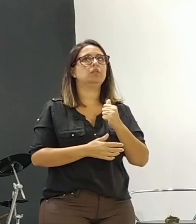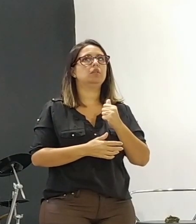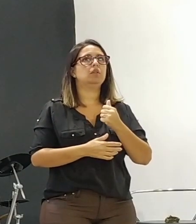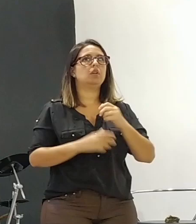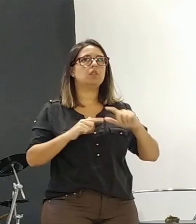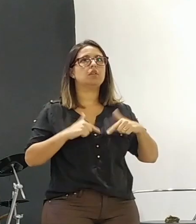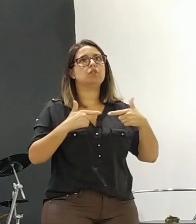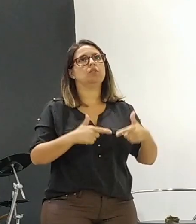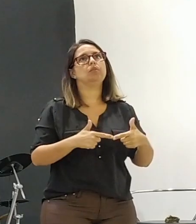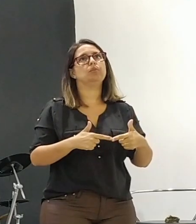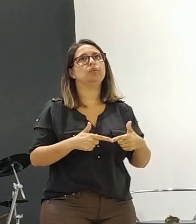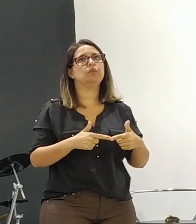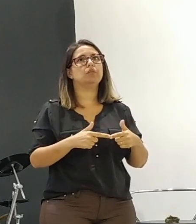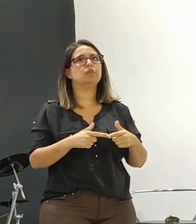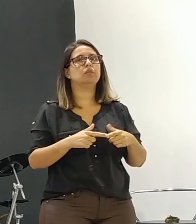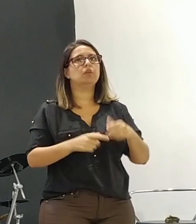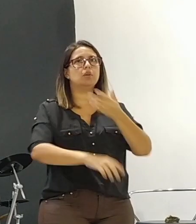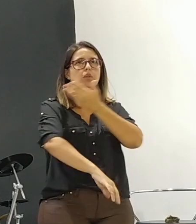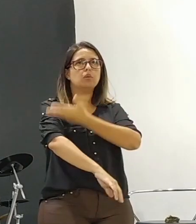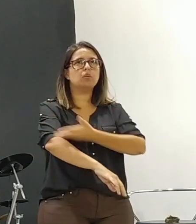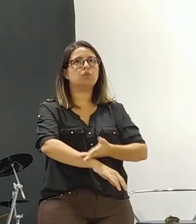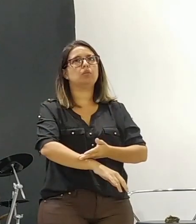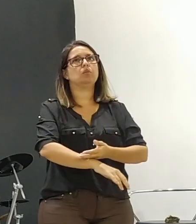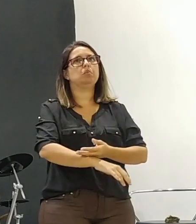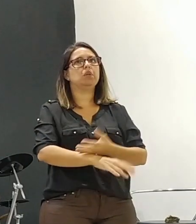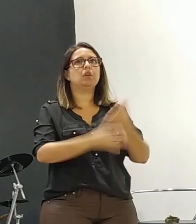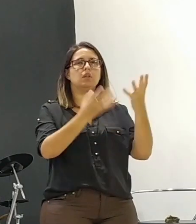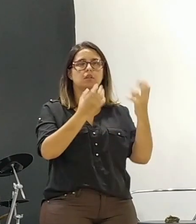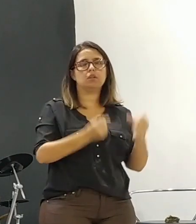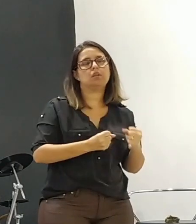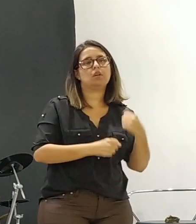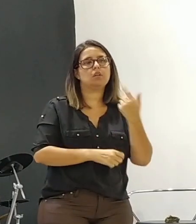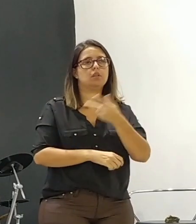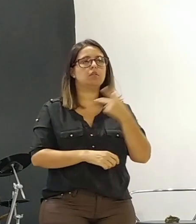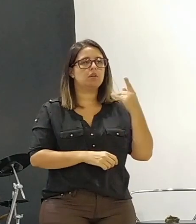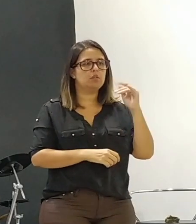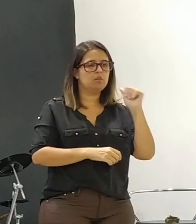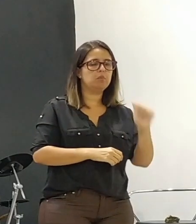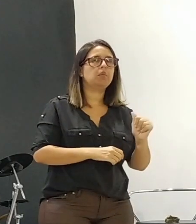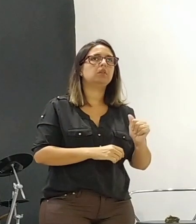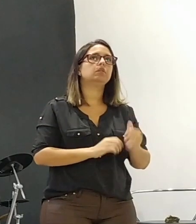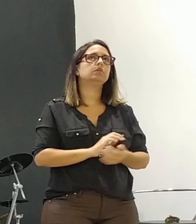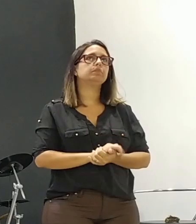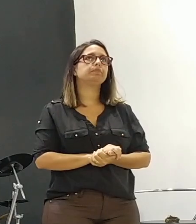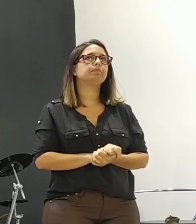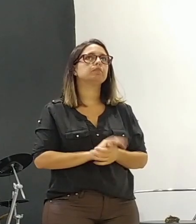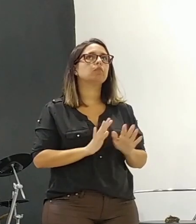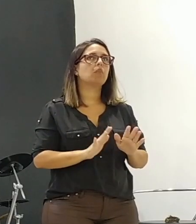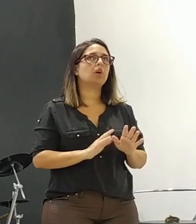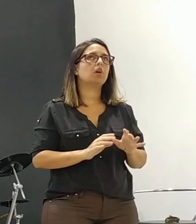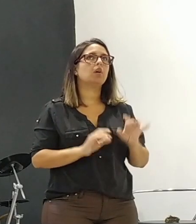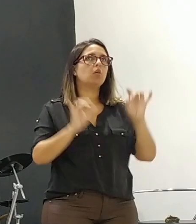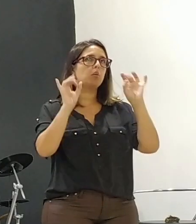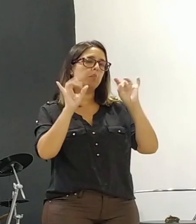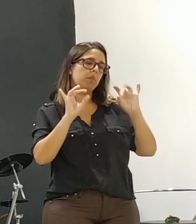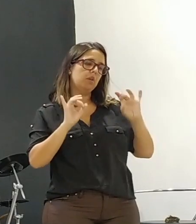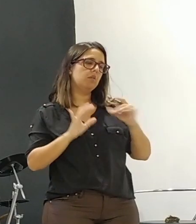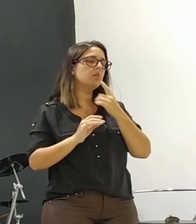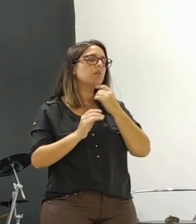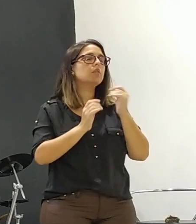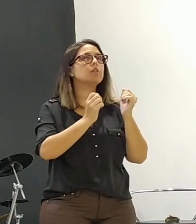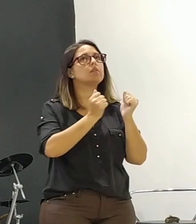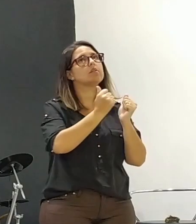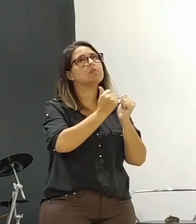de viver, que por tradição recebeste dos vossos pais, mas com o precioso sangue de